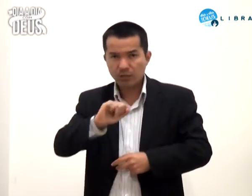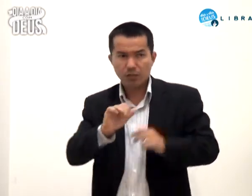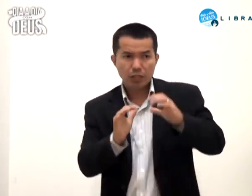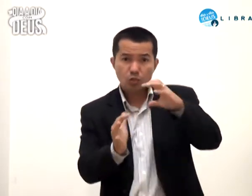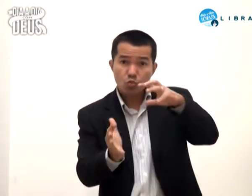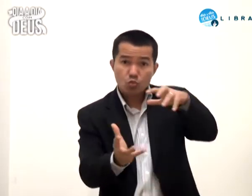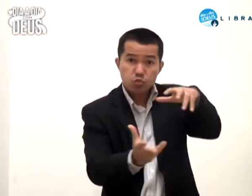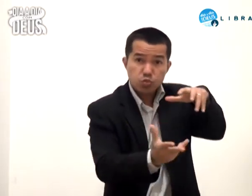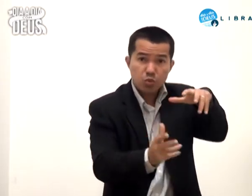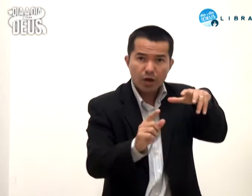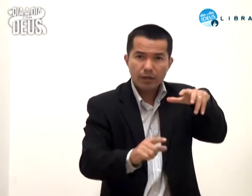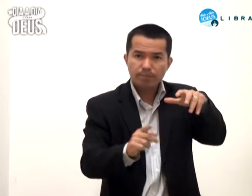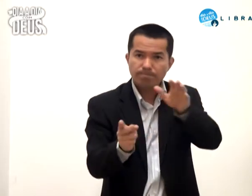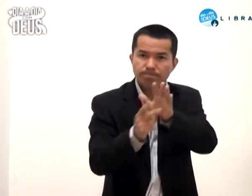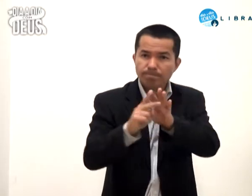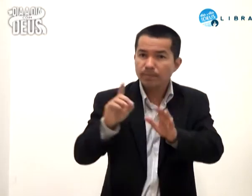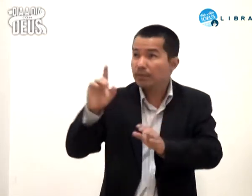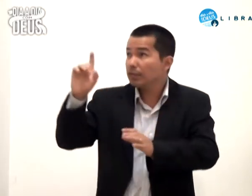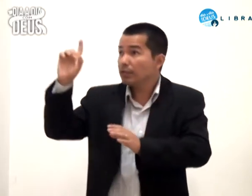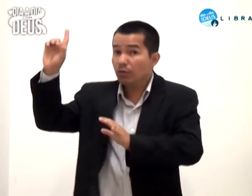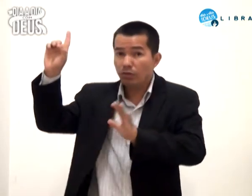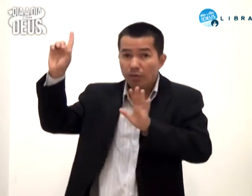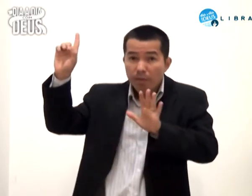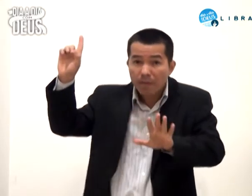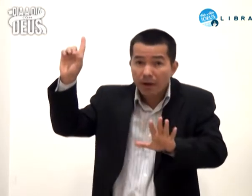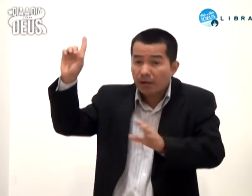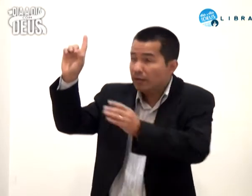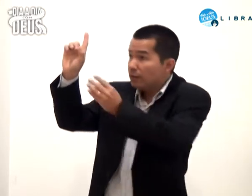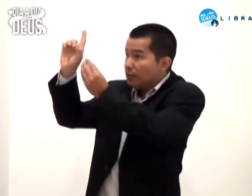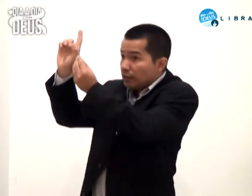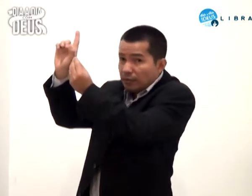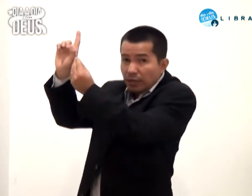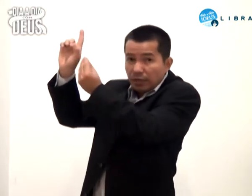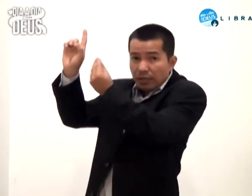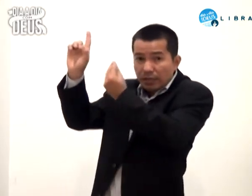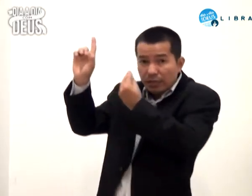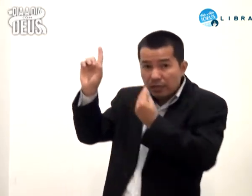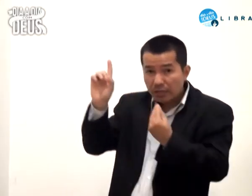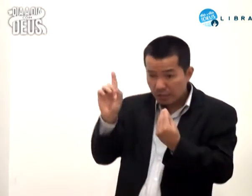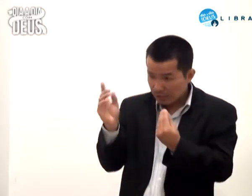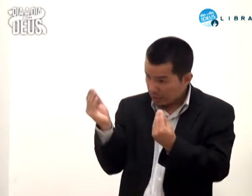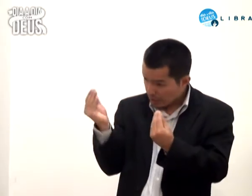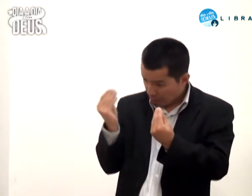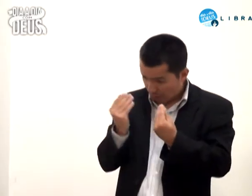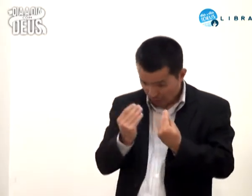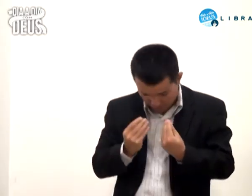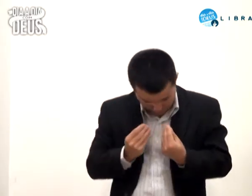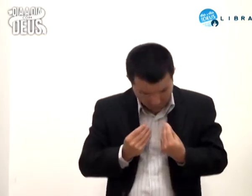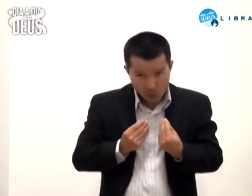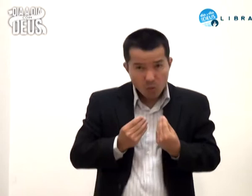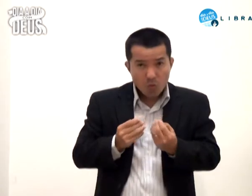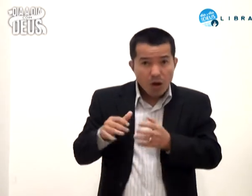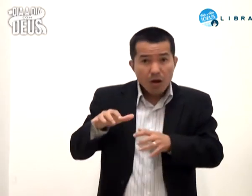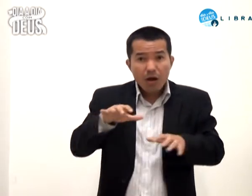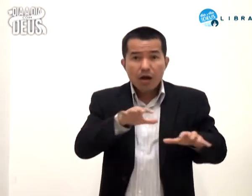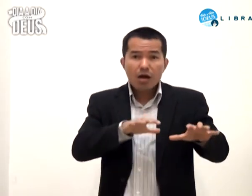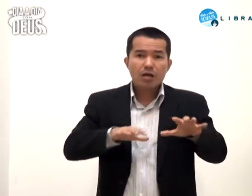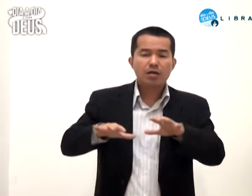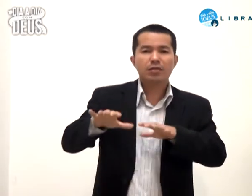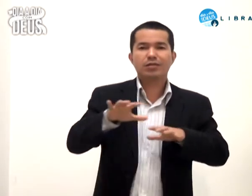mãos, mas Ele espera que nós reconheçamos que Ele é o dono. Não é